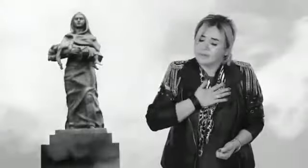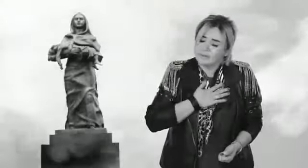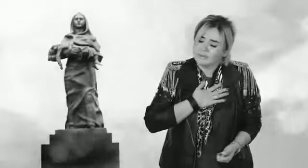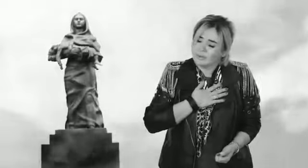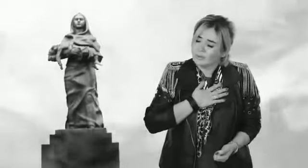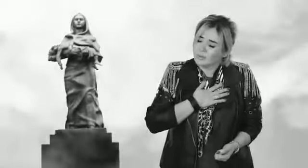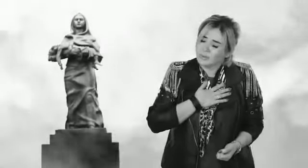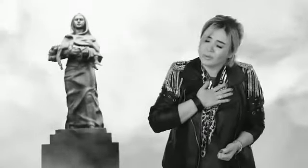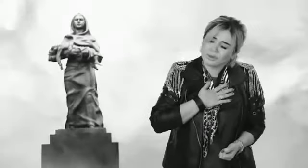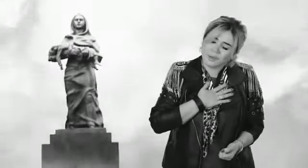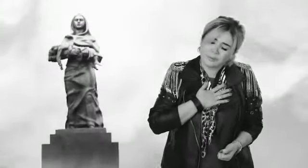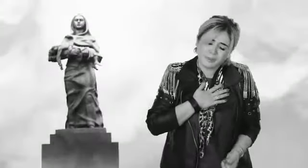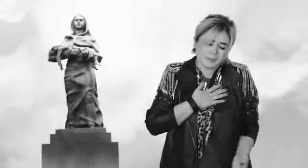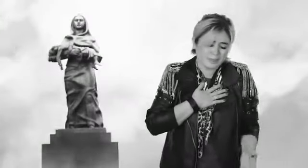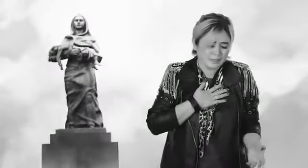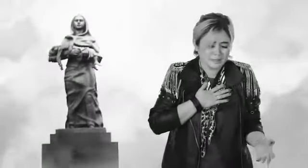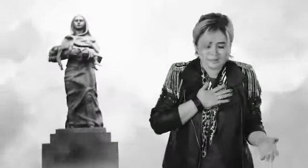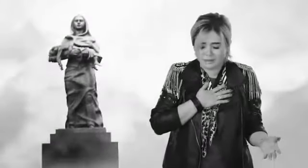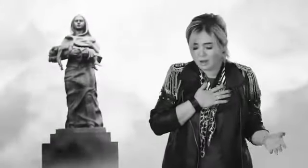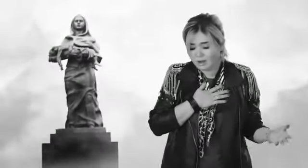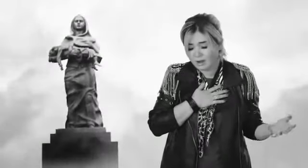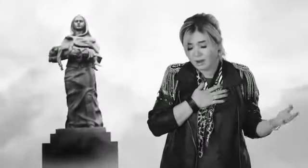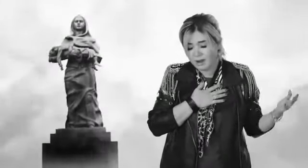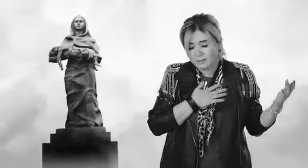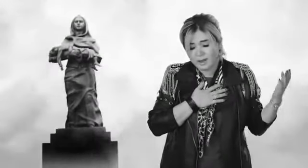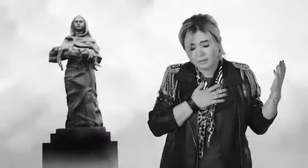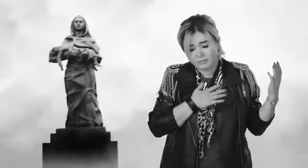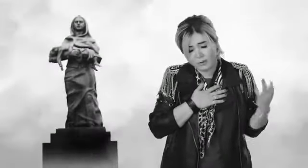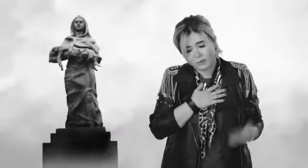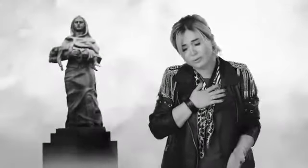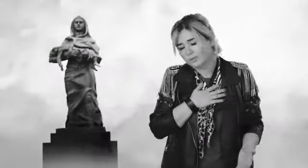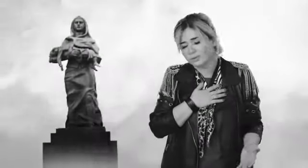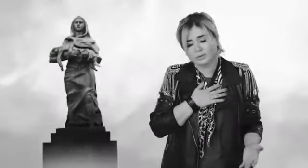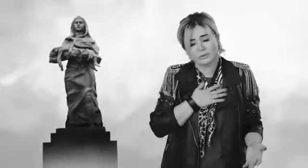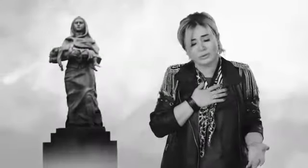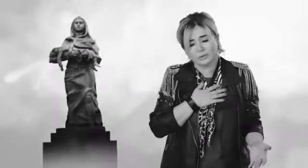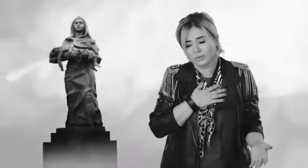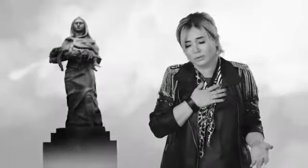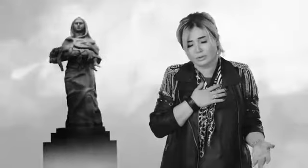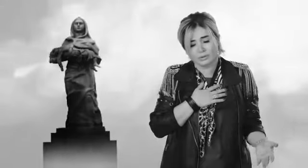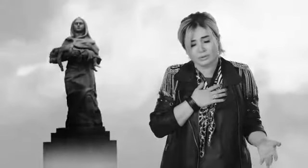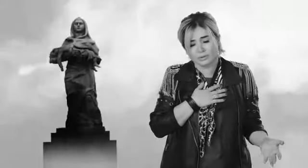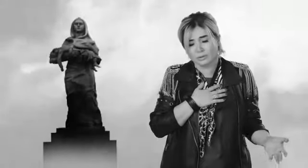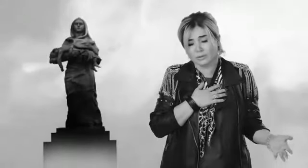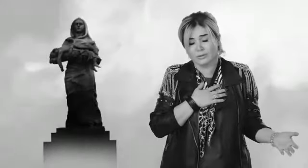Məsumluq bir daha məhv oldu.